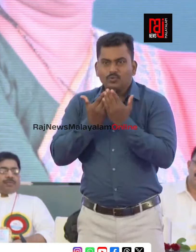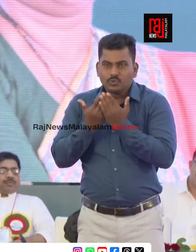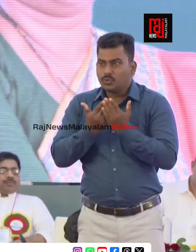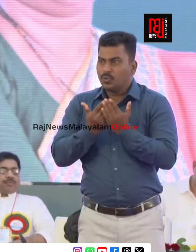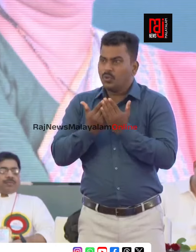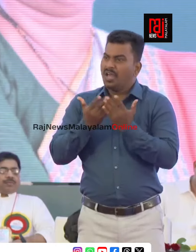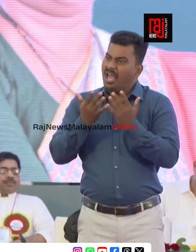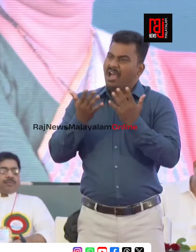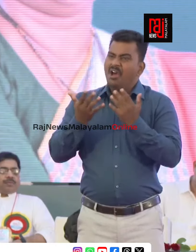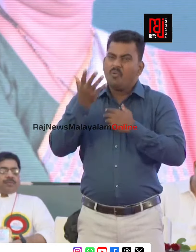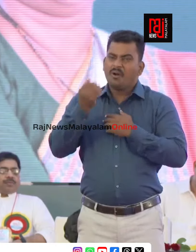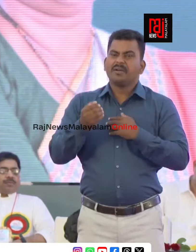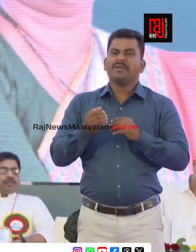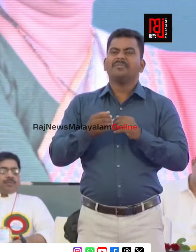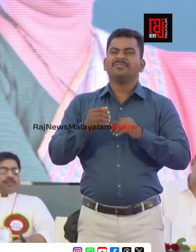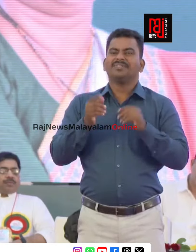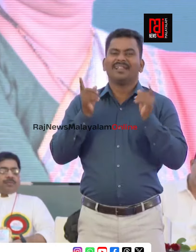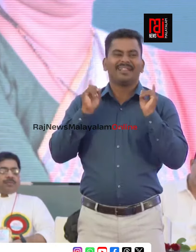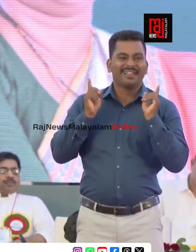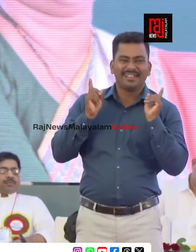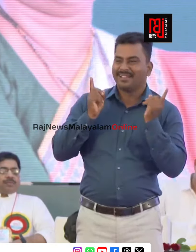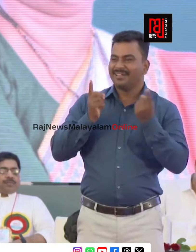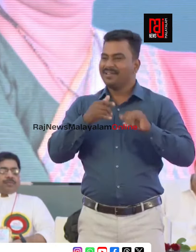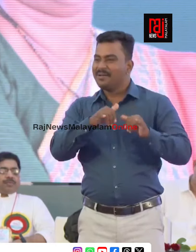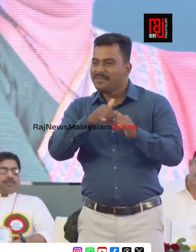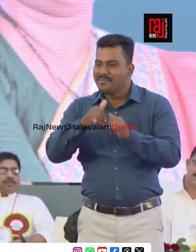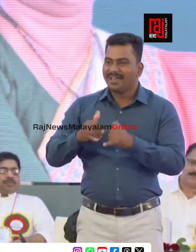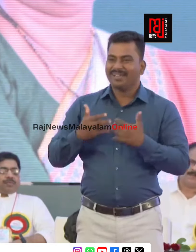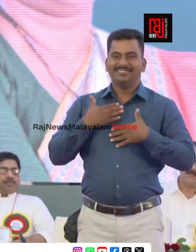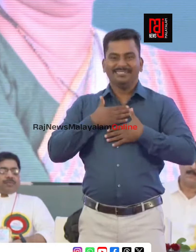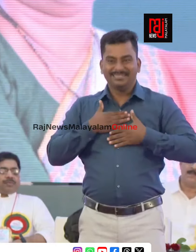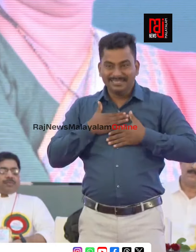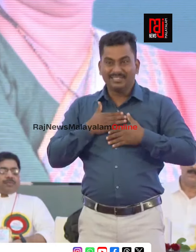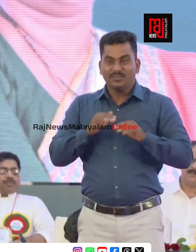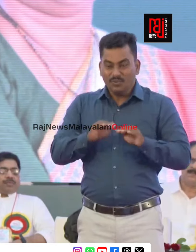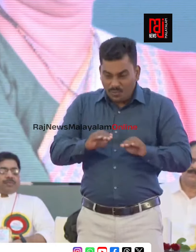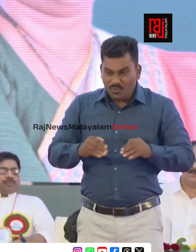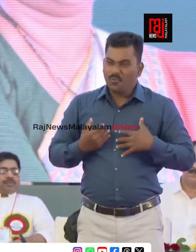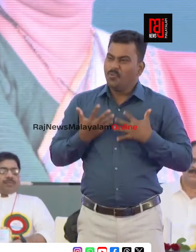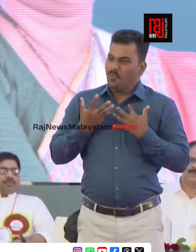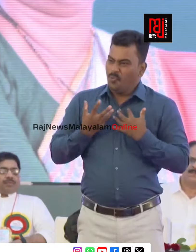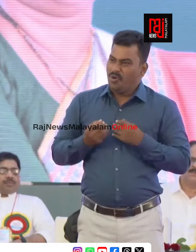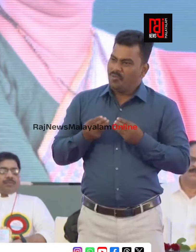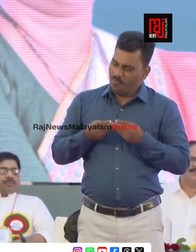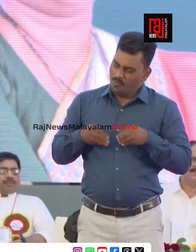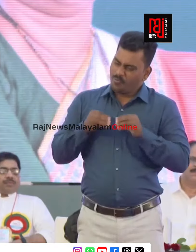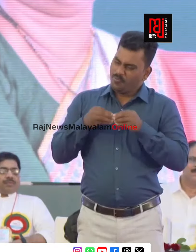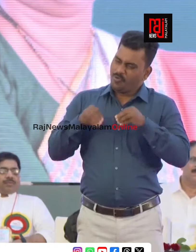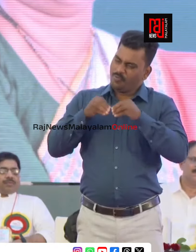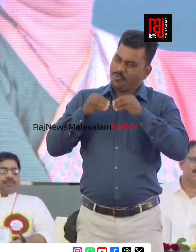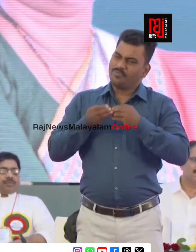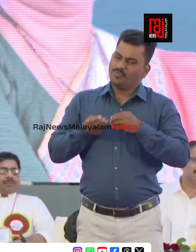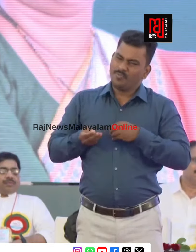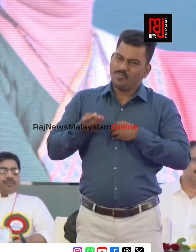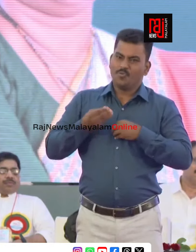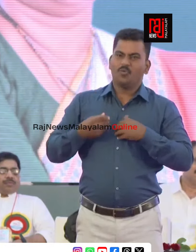ആവശ്യകതയെക്കുറിച്ച് വലിയ തോതിൽ ആവശ്യങ്ങൾ ഉയരുന്നുണ്ട്.